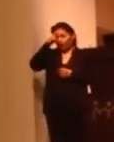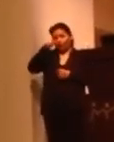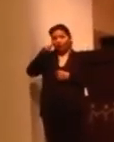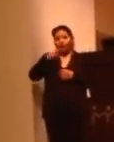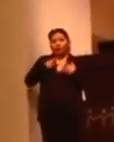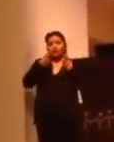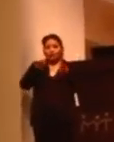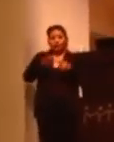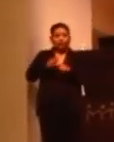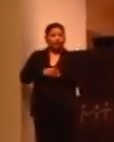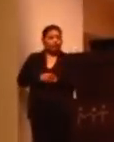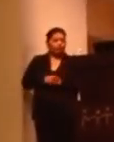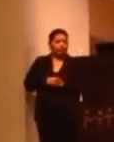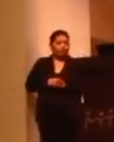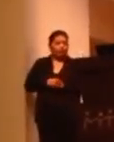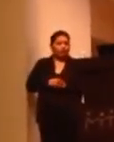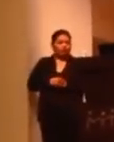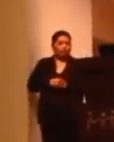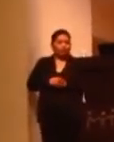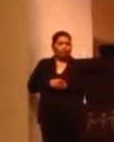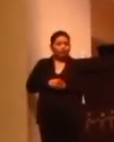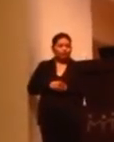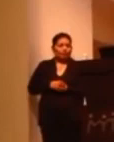sí puede tener reacciones secundarias.